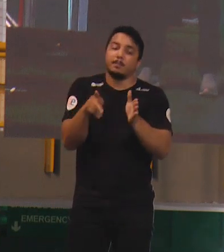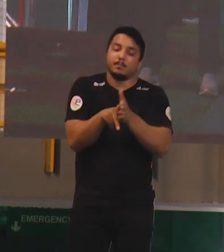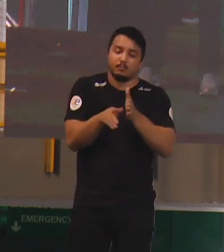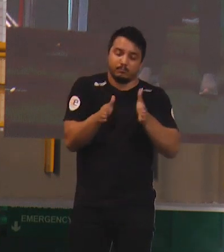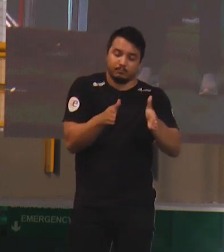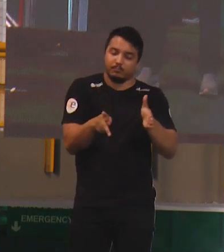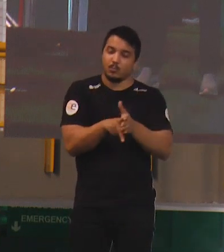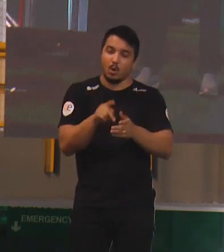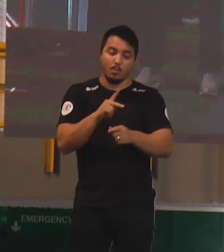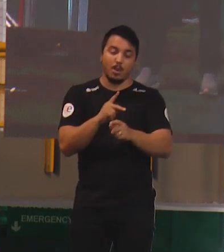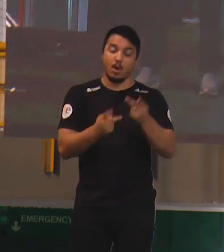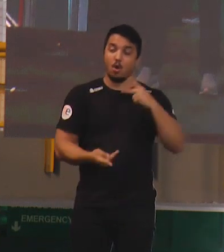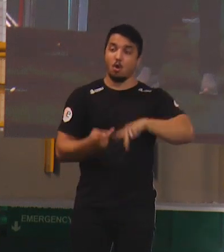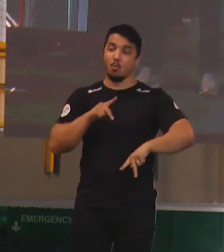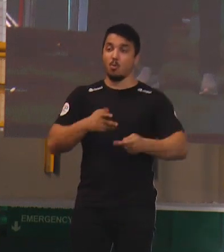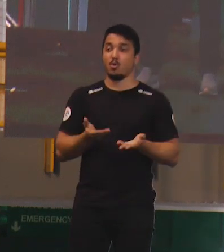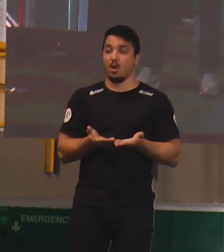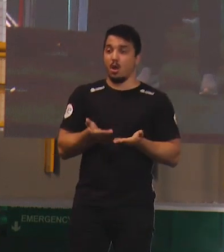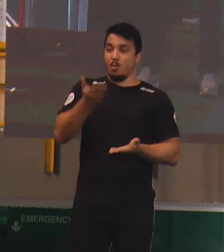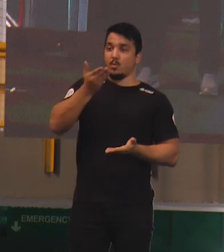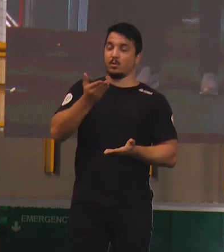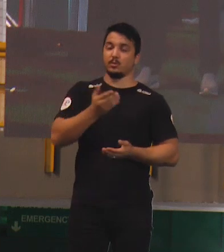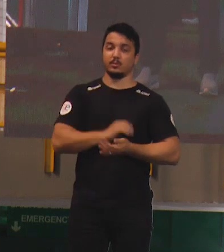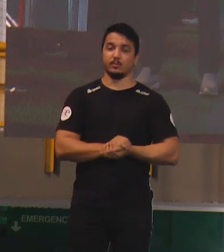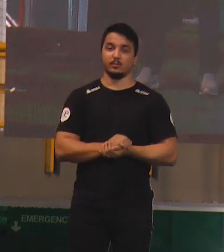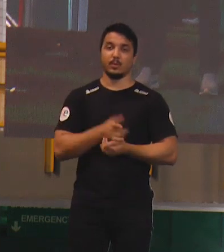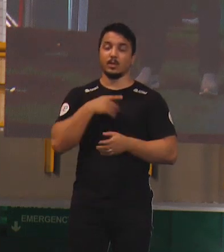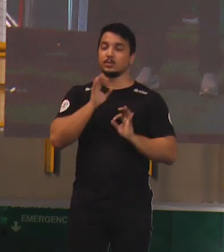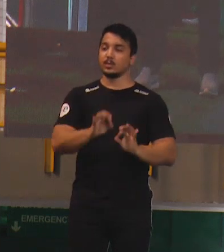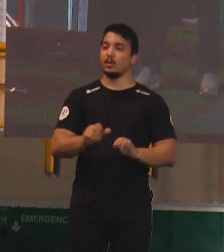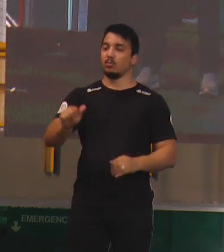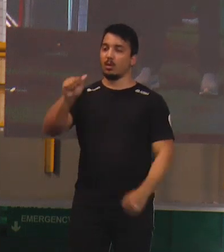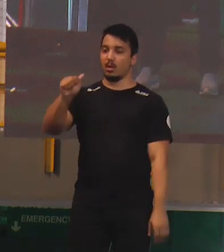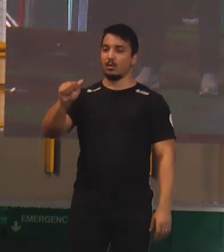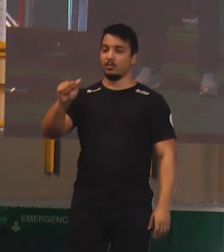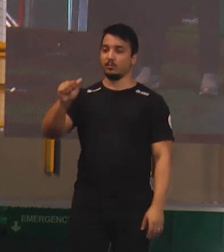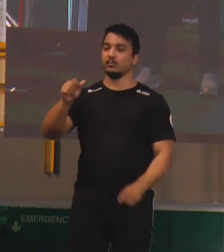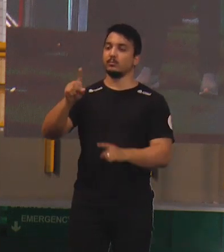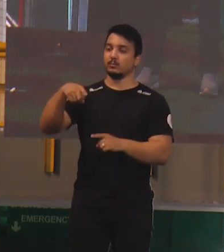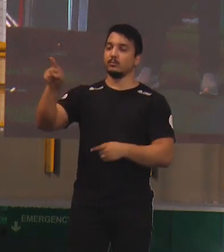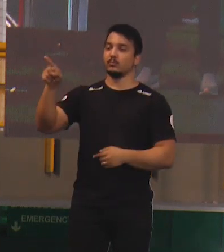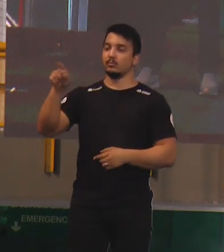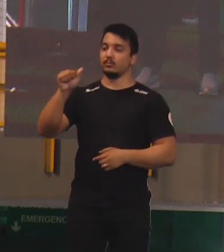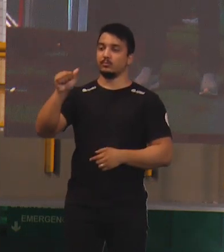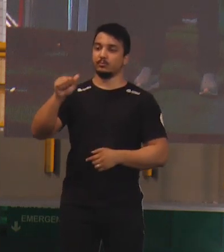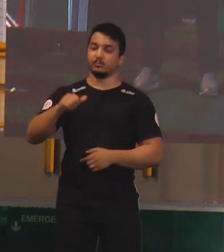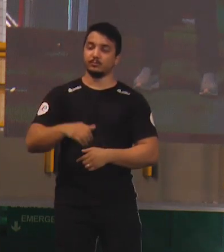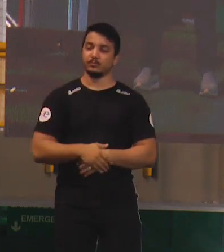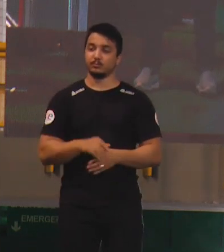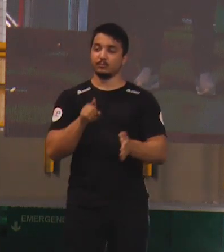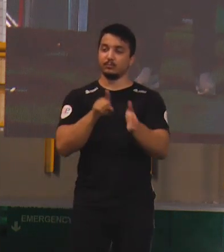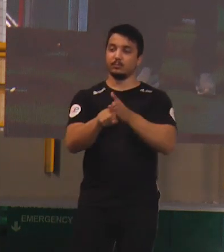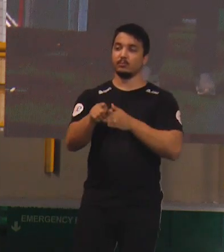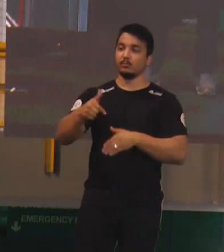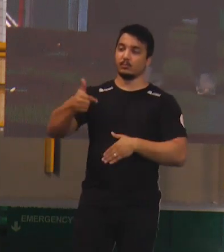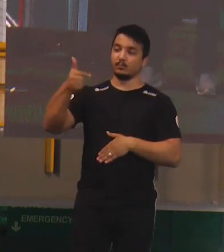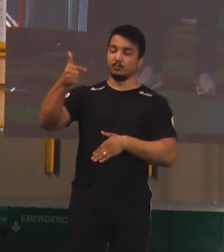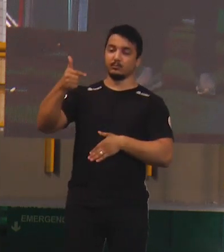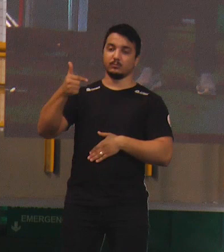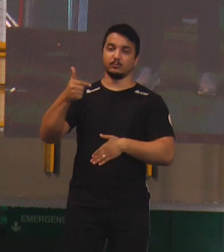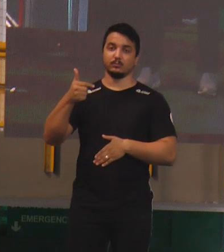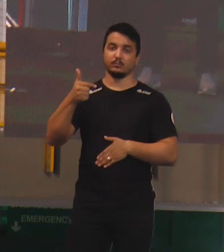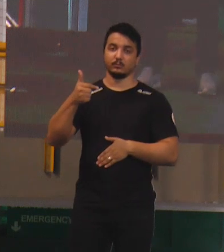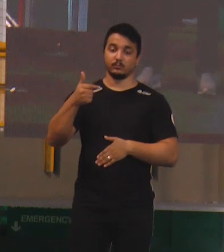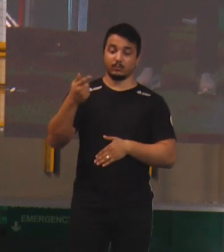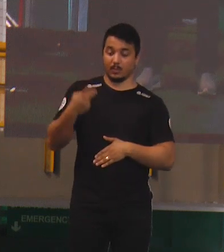elevação desses hormônios. Então, de fato, o item correto é o item A. Questão 2.